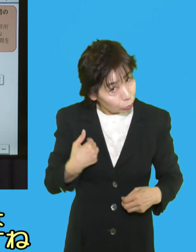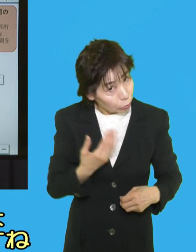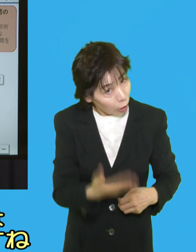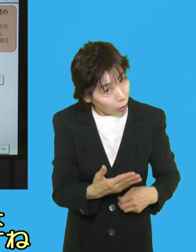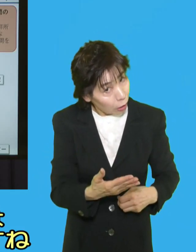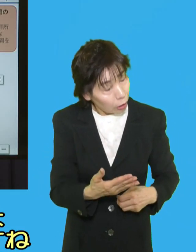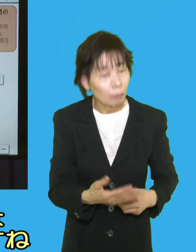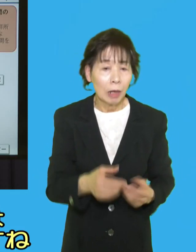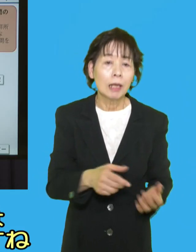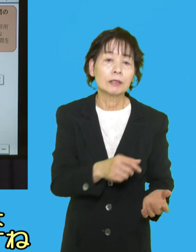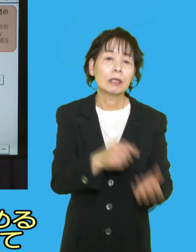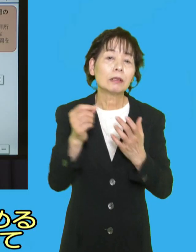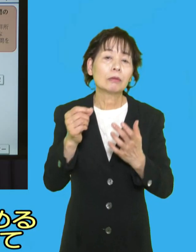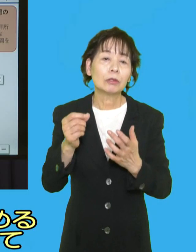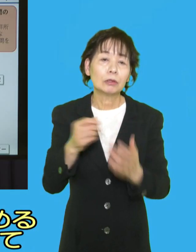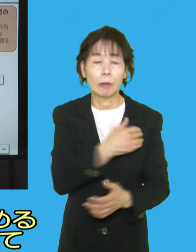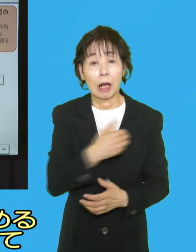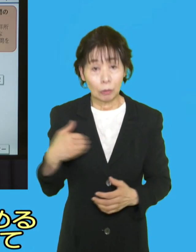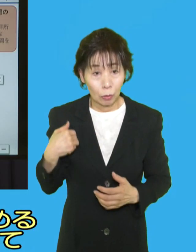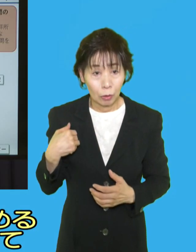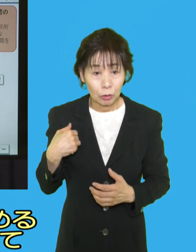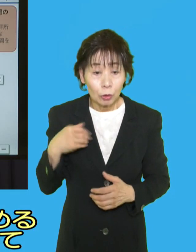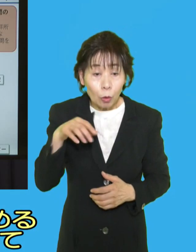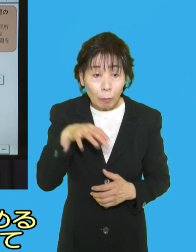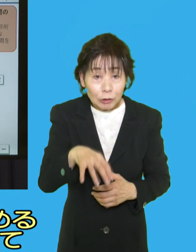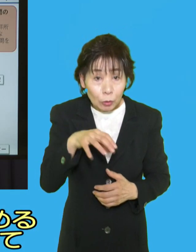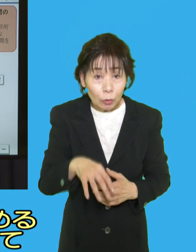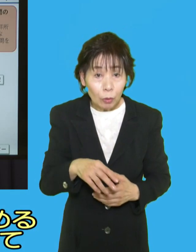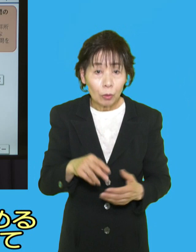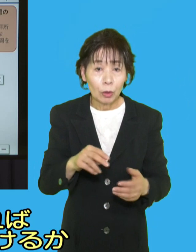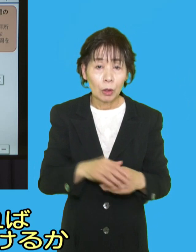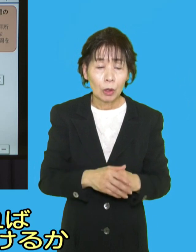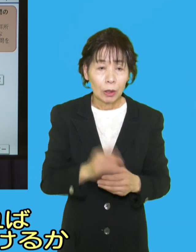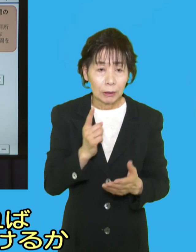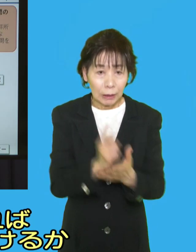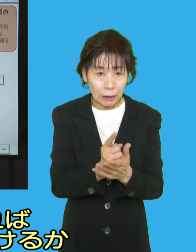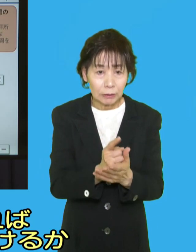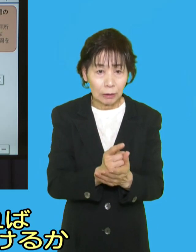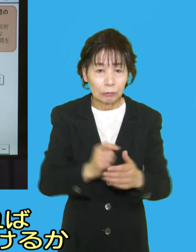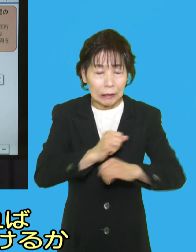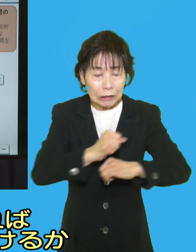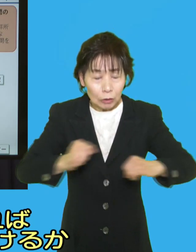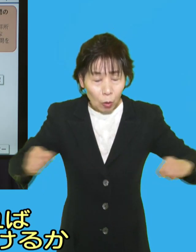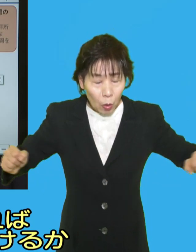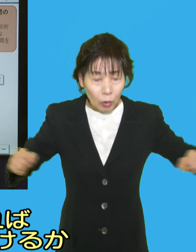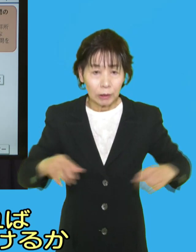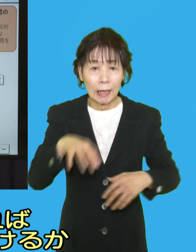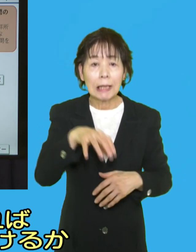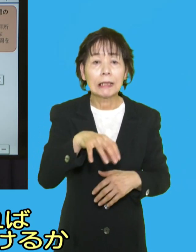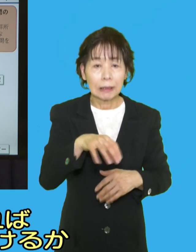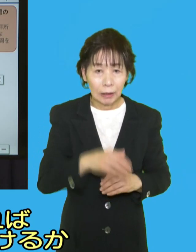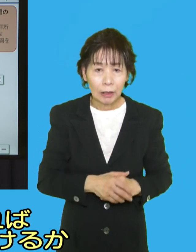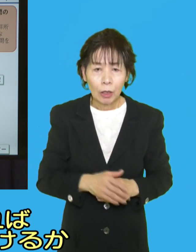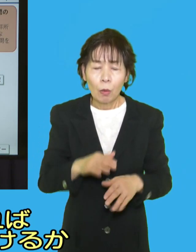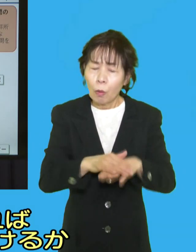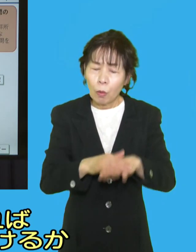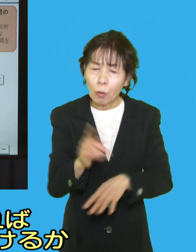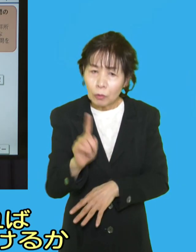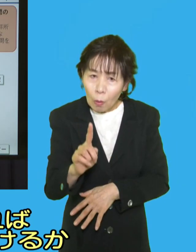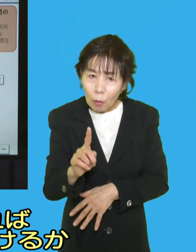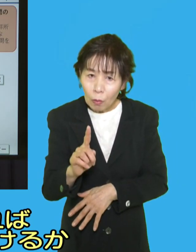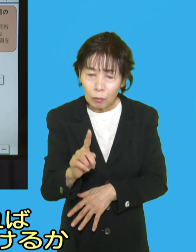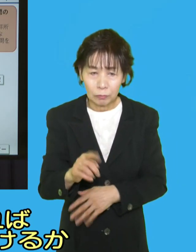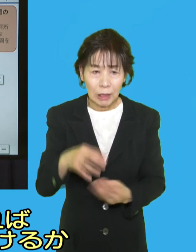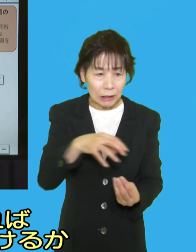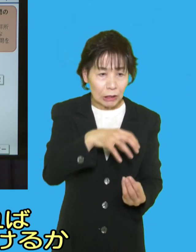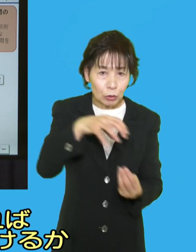選択としては可能だと思うんですね。ただまあその場所を決め打ちというわけではなくて、まあ、広いエリアでまあ、どうすれば気